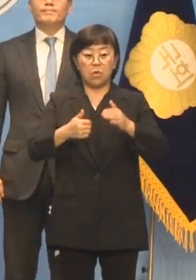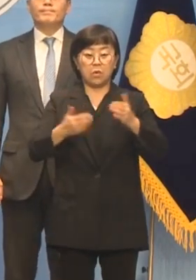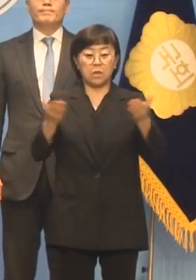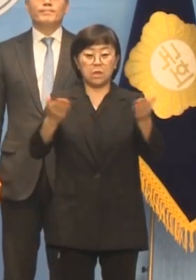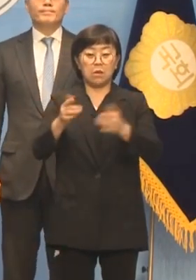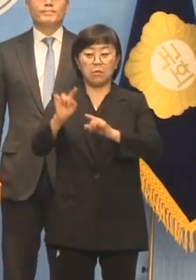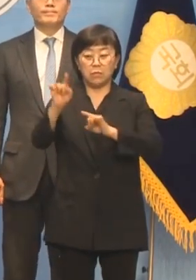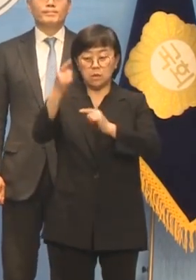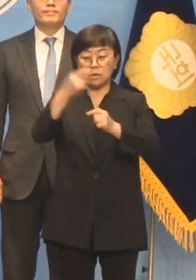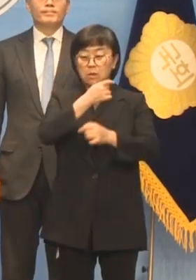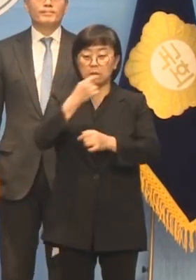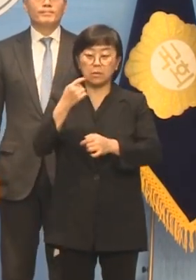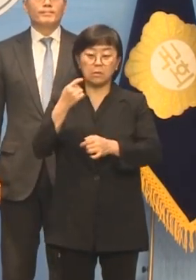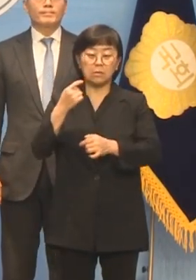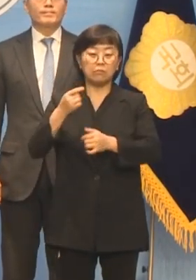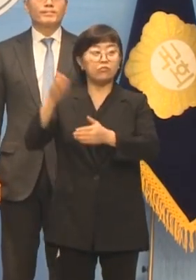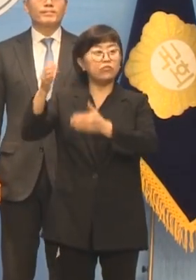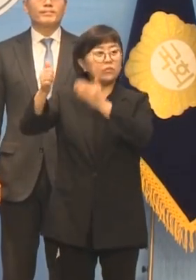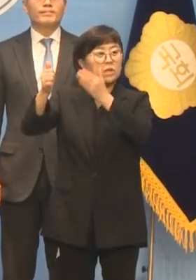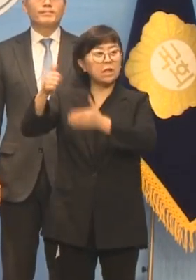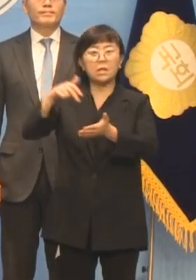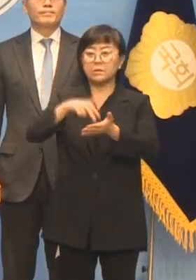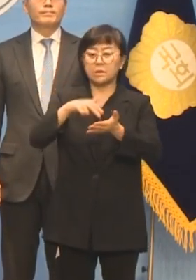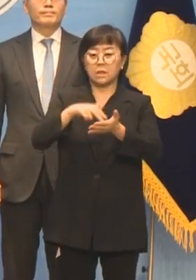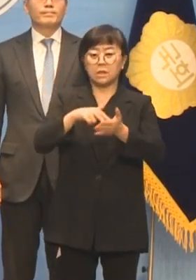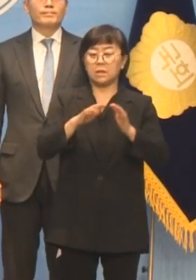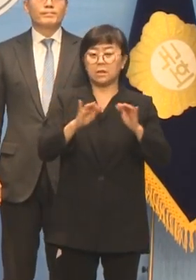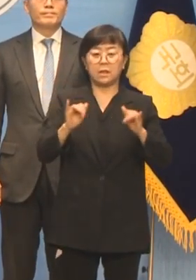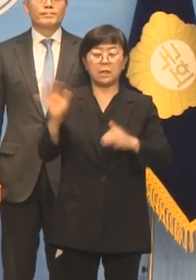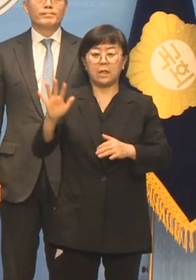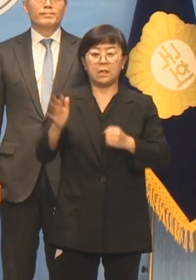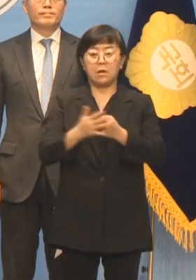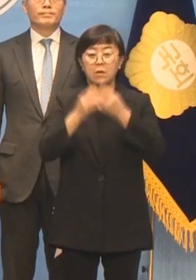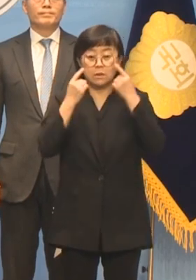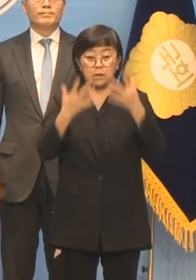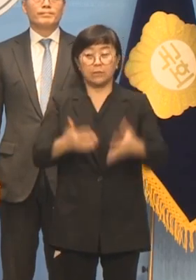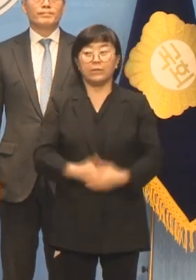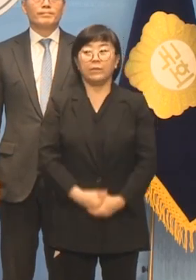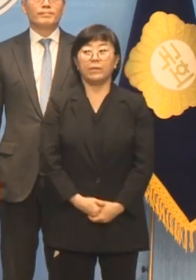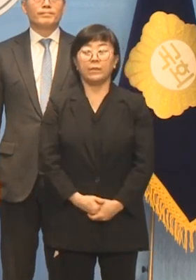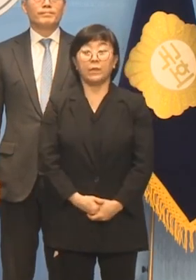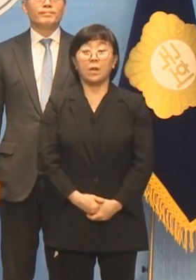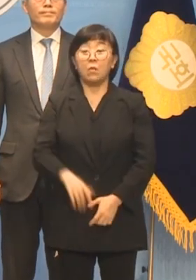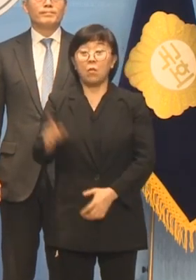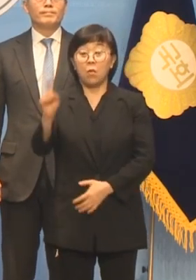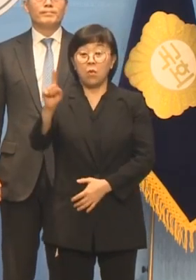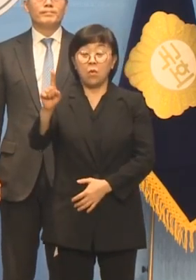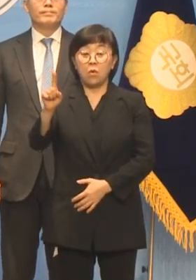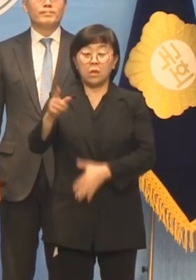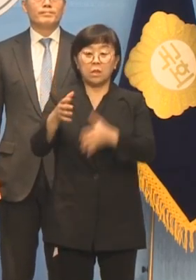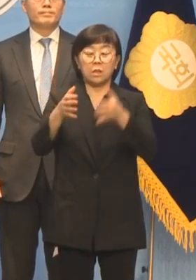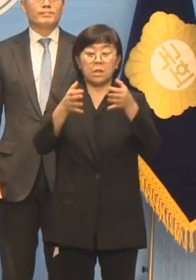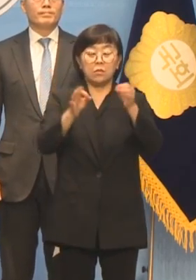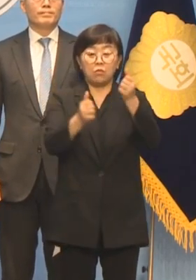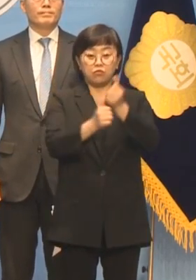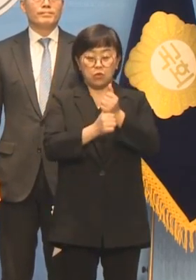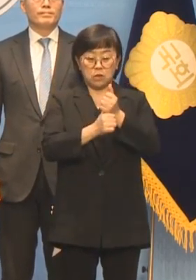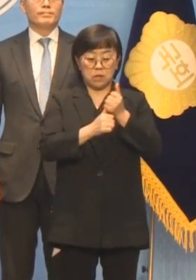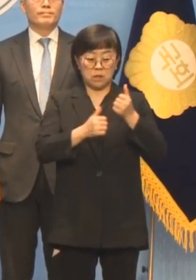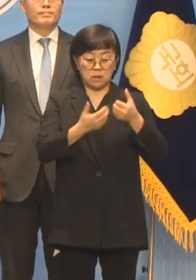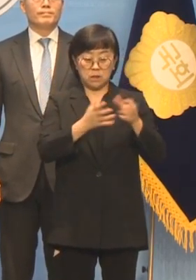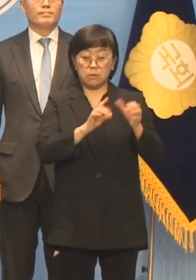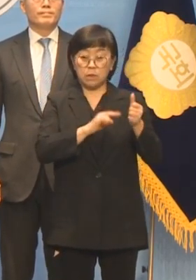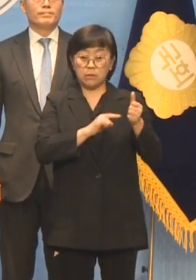위증해 달라고 부탁할 처지에 있는 사람이 아님이 명백하다. 무엇보다도 김용 전 부원장